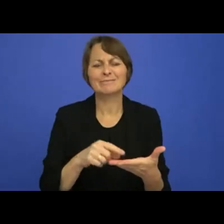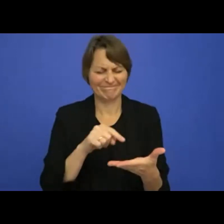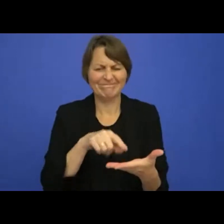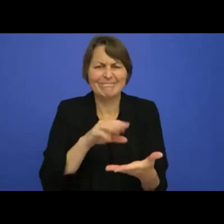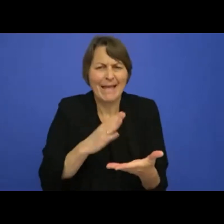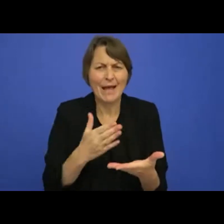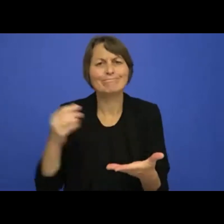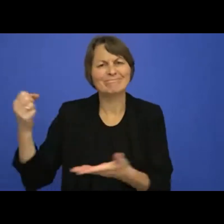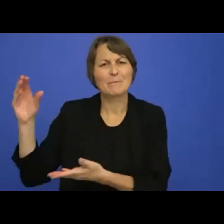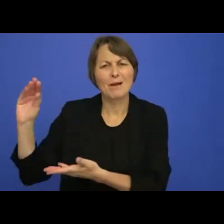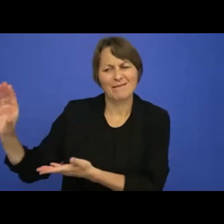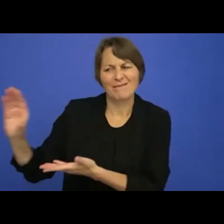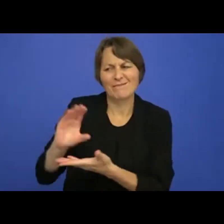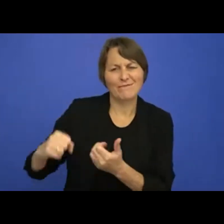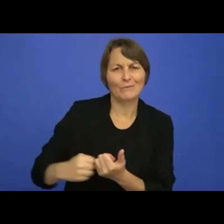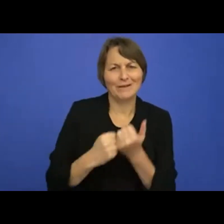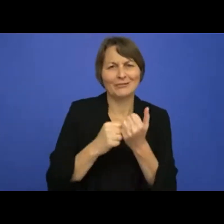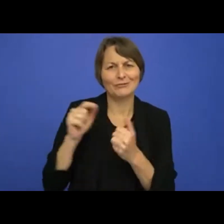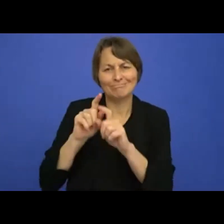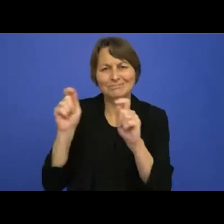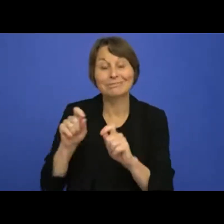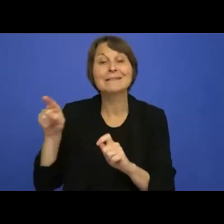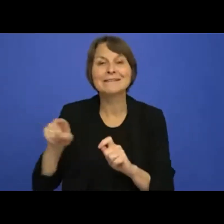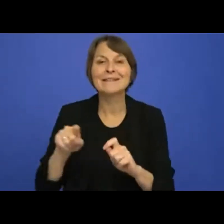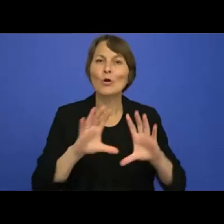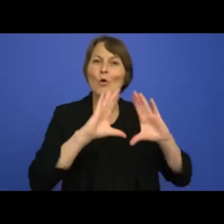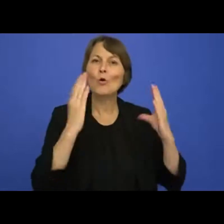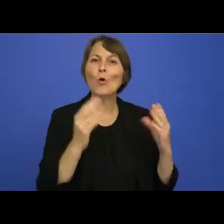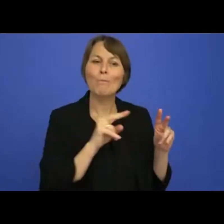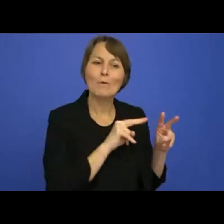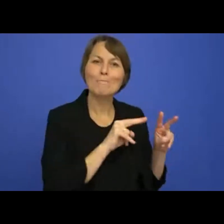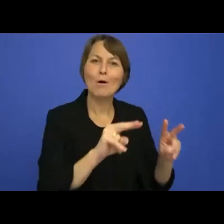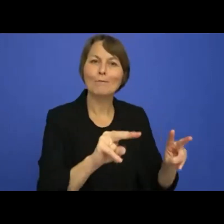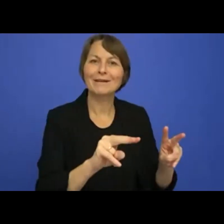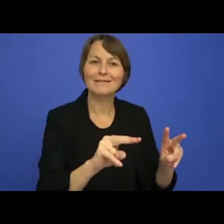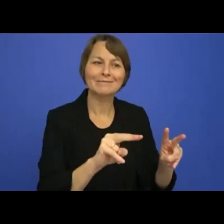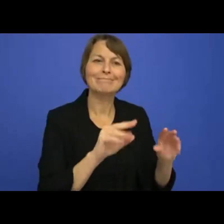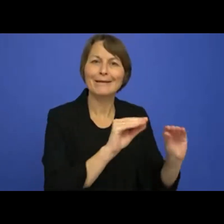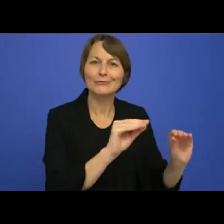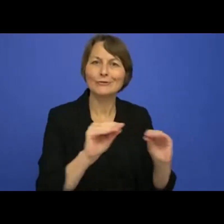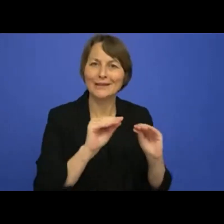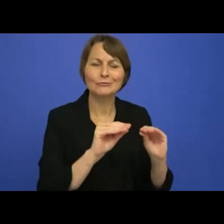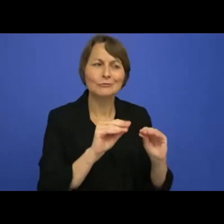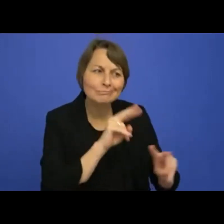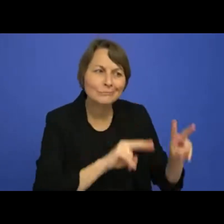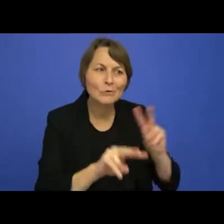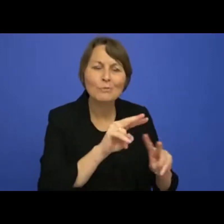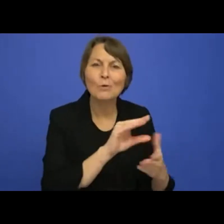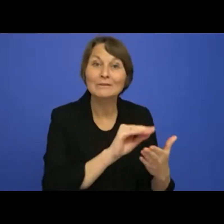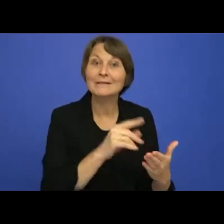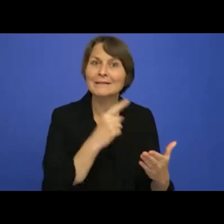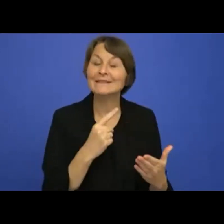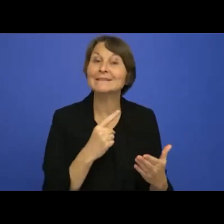l'éducation. Et ce rapport a été rédigé par l'équipe du rapport GEM et explique les raisons pour lesquelles